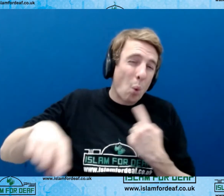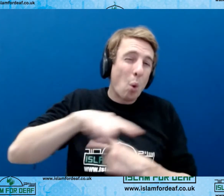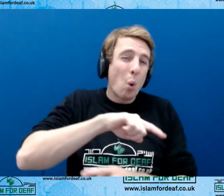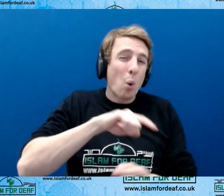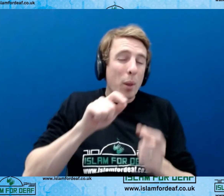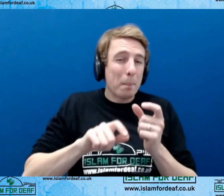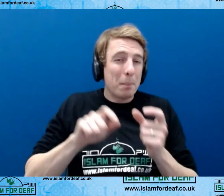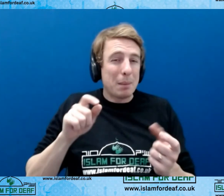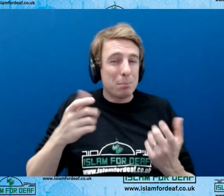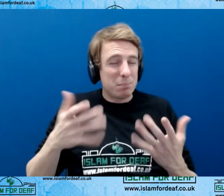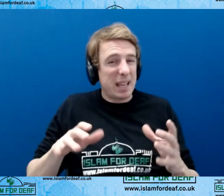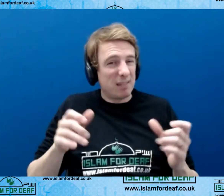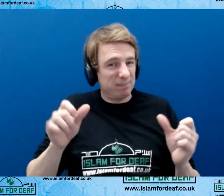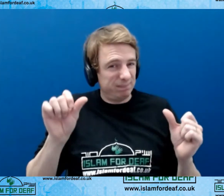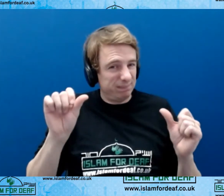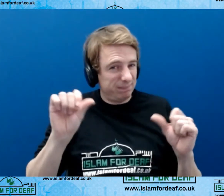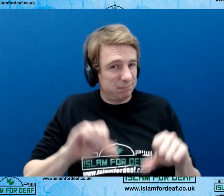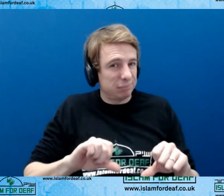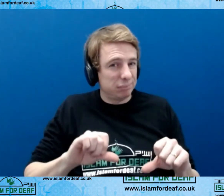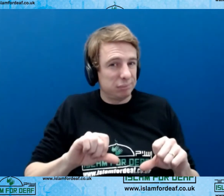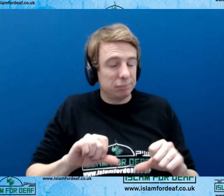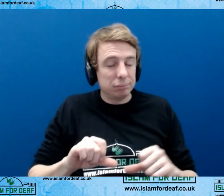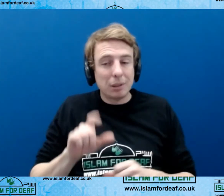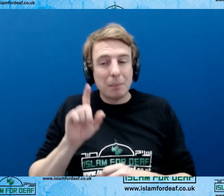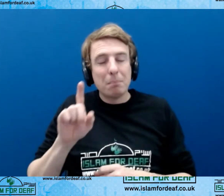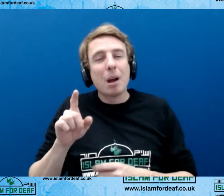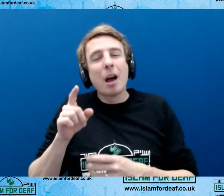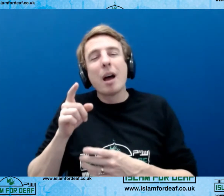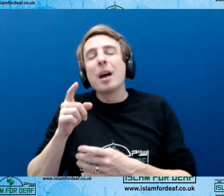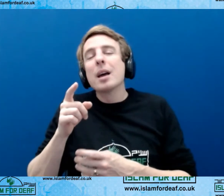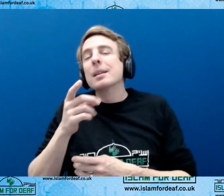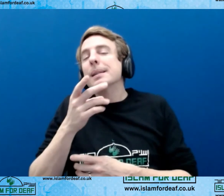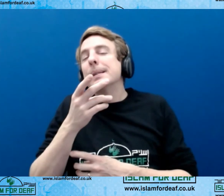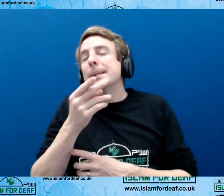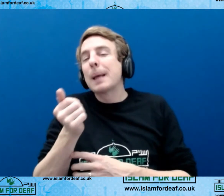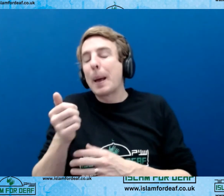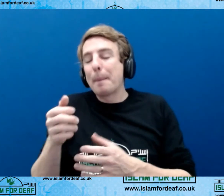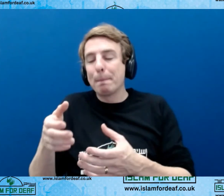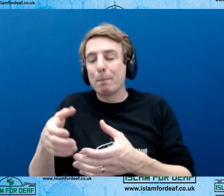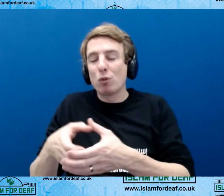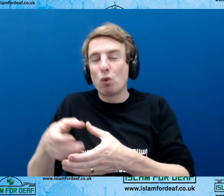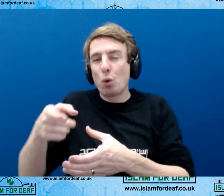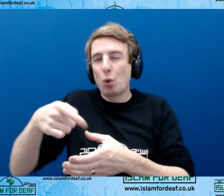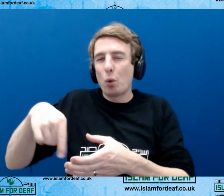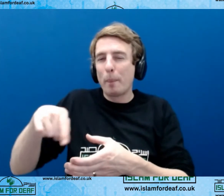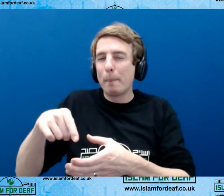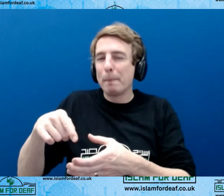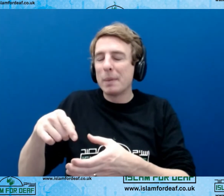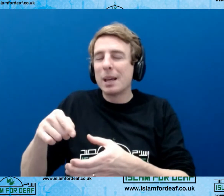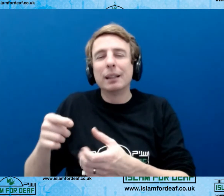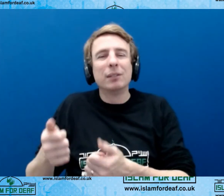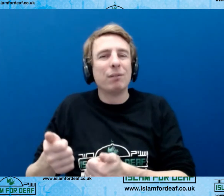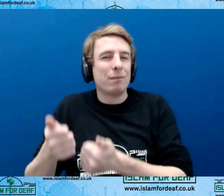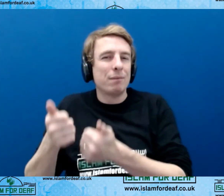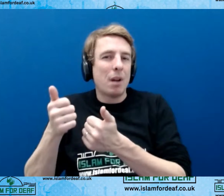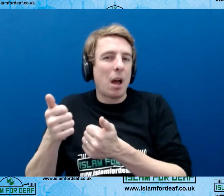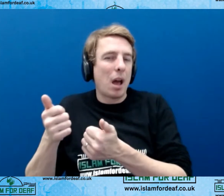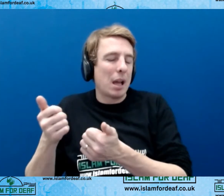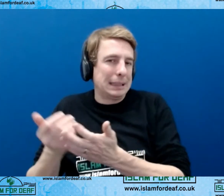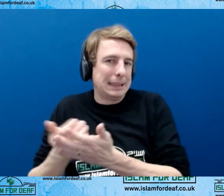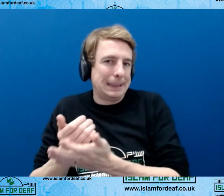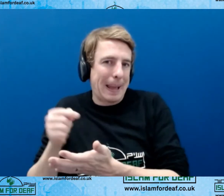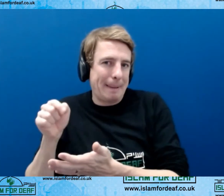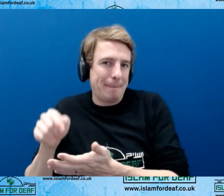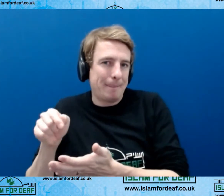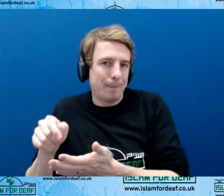and having four characteristics. الأولون هم إلا الذين آمنوا أي آمنوا بالله ورسوله صلى الله